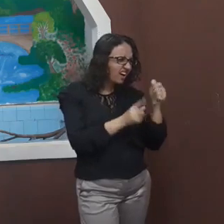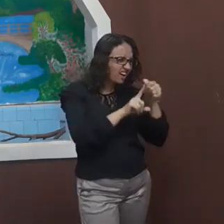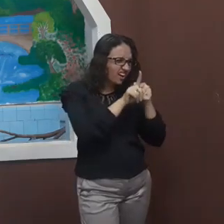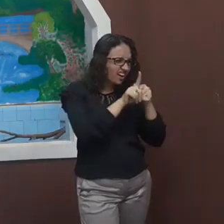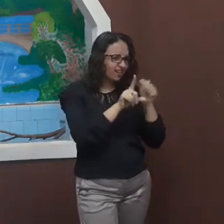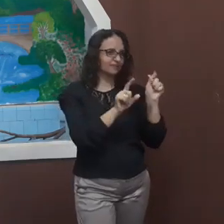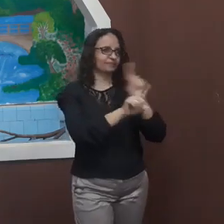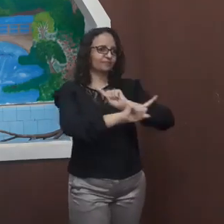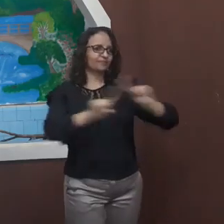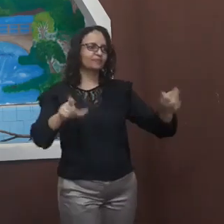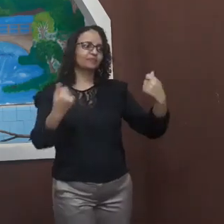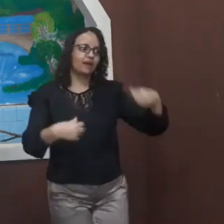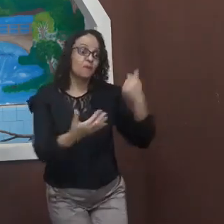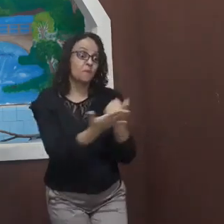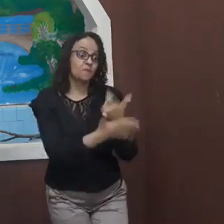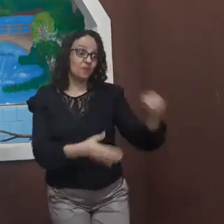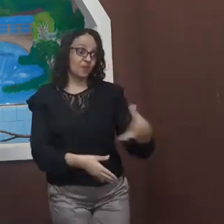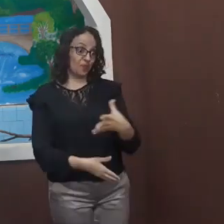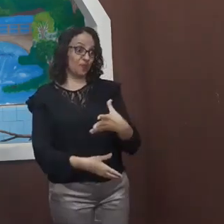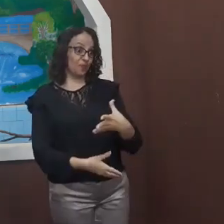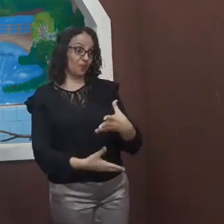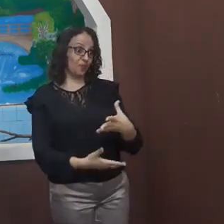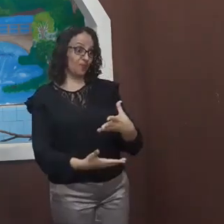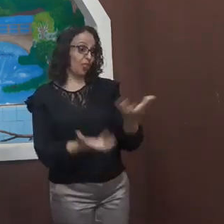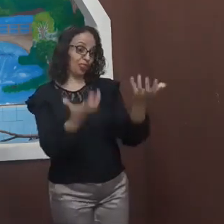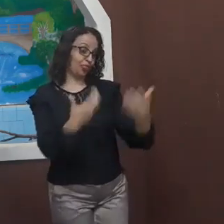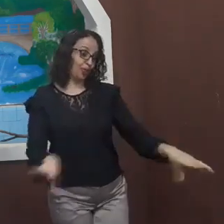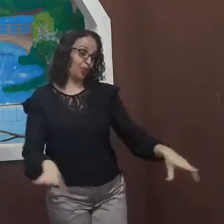Assume. Verdade.